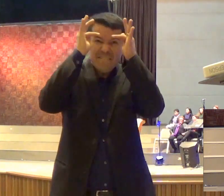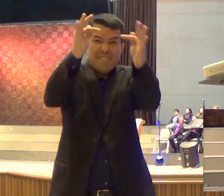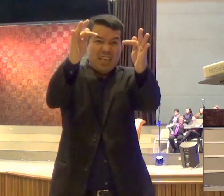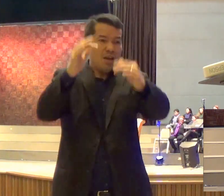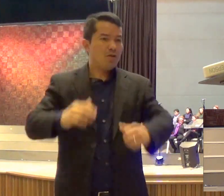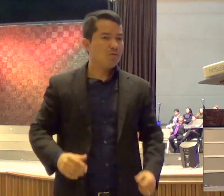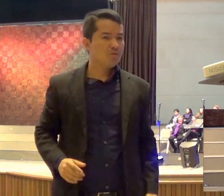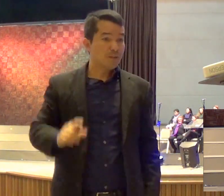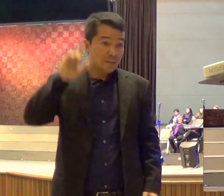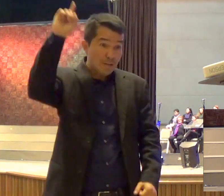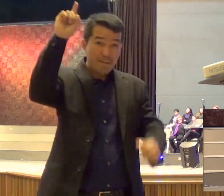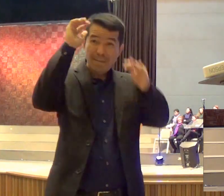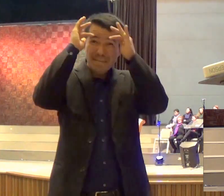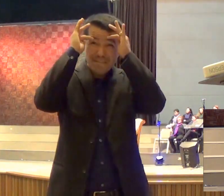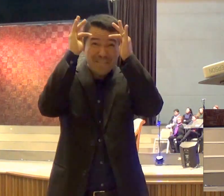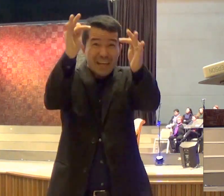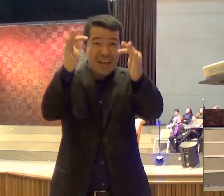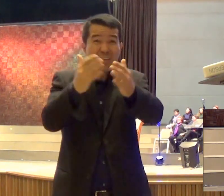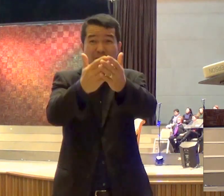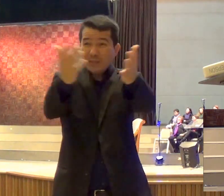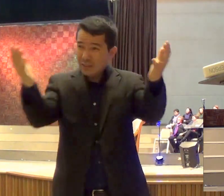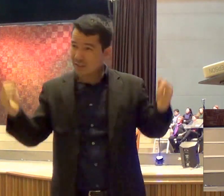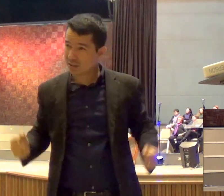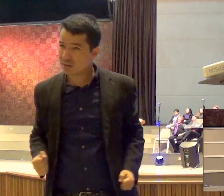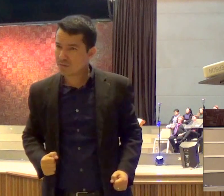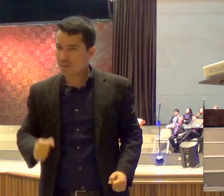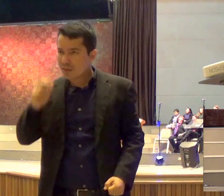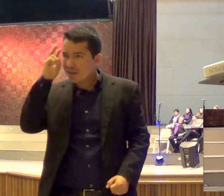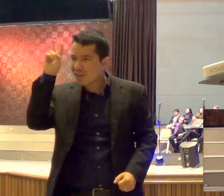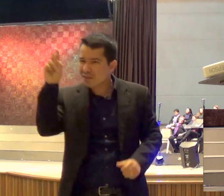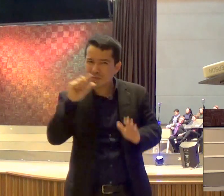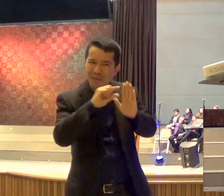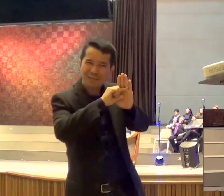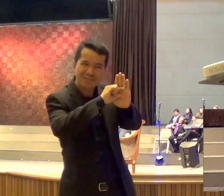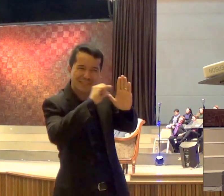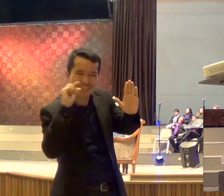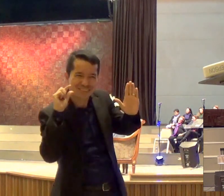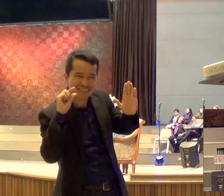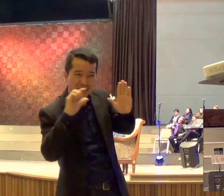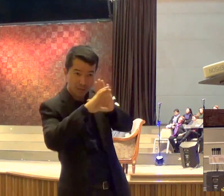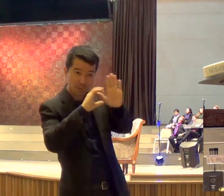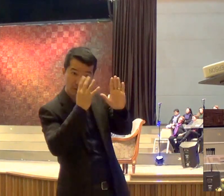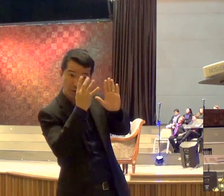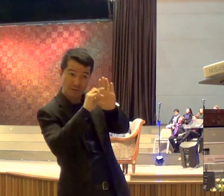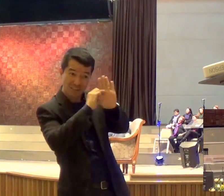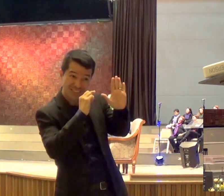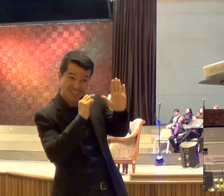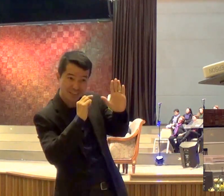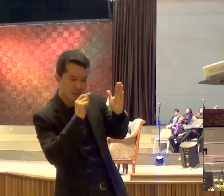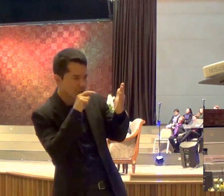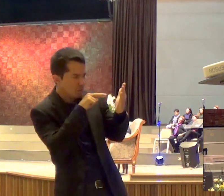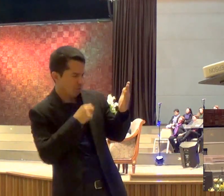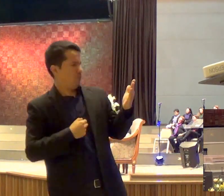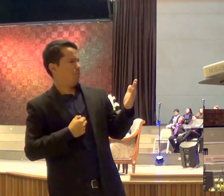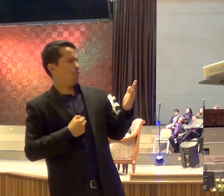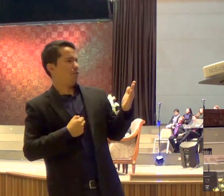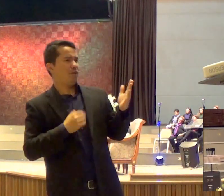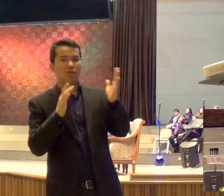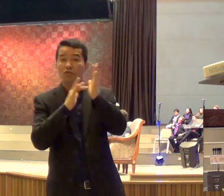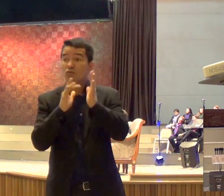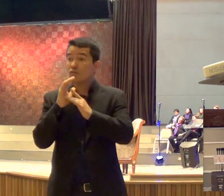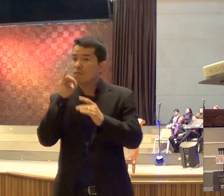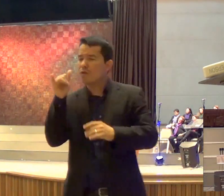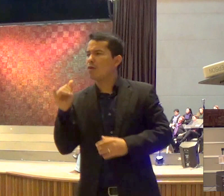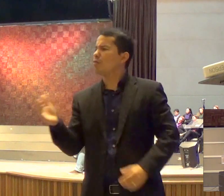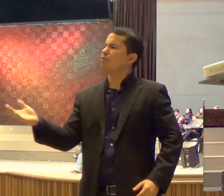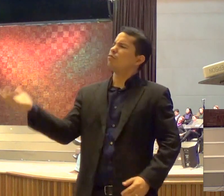fiel o primeiro Versículo que nós lemos vai nos mostrar Jesus dizendo para os seus discípulos Vamos para o outro